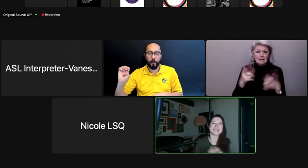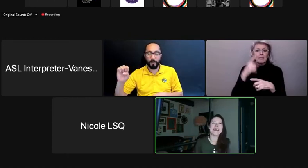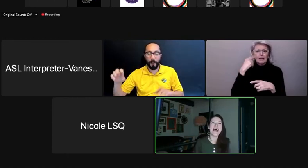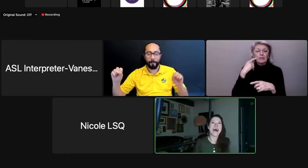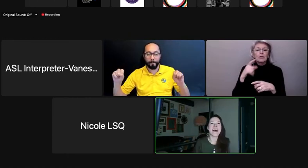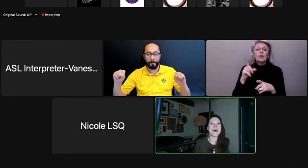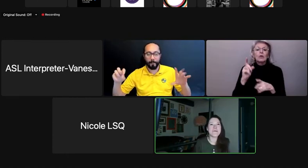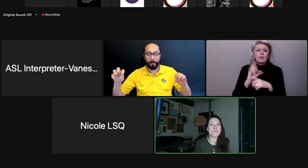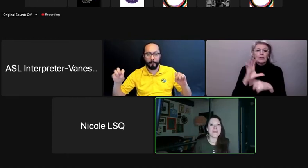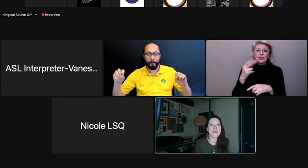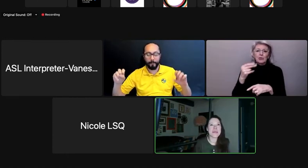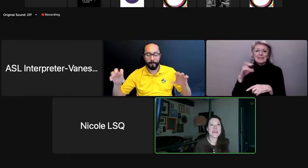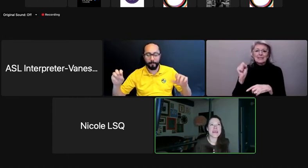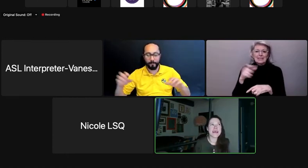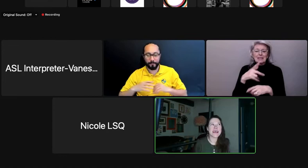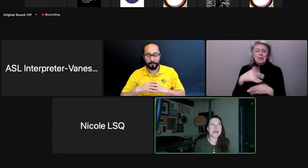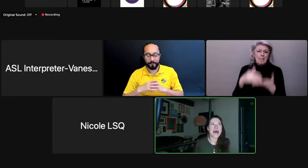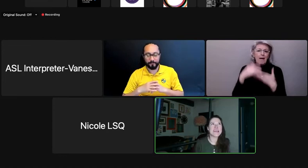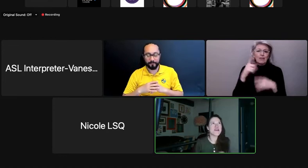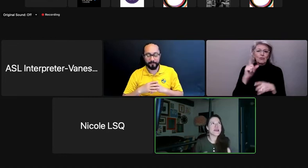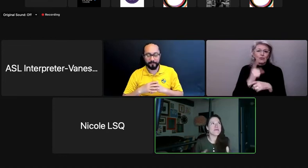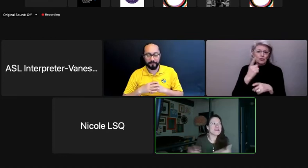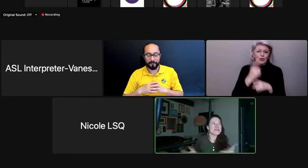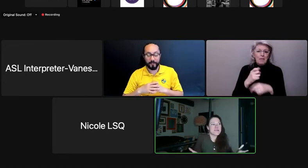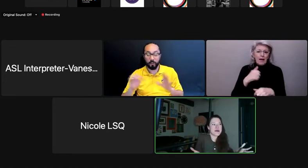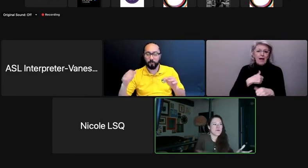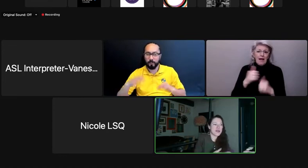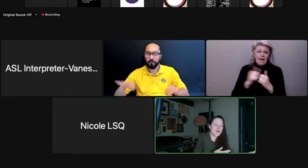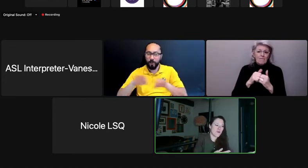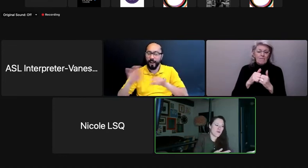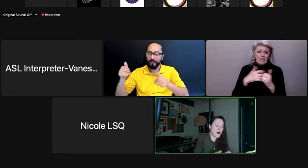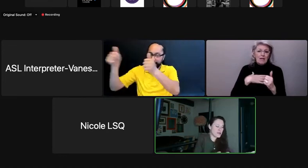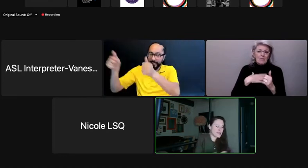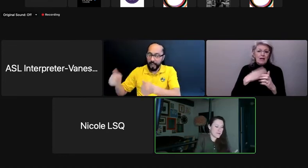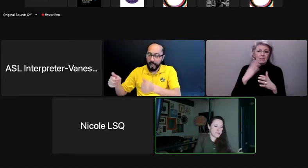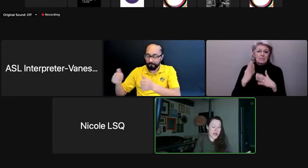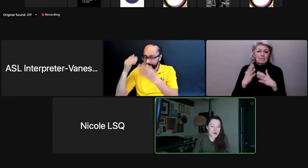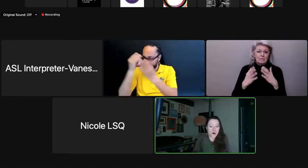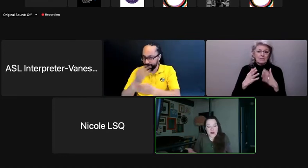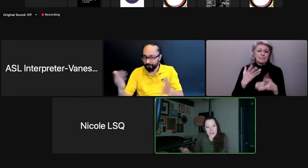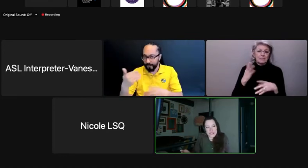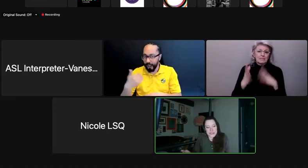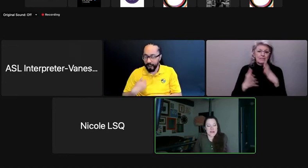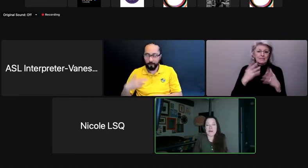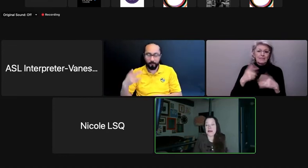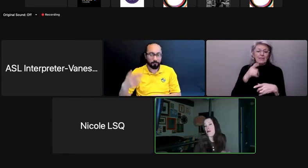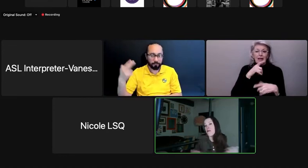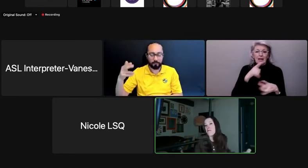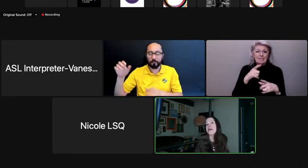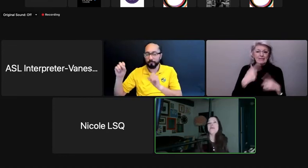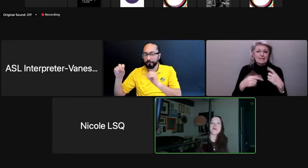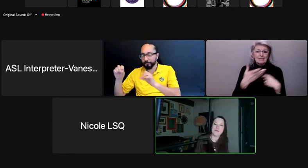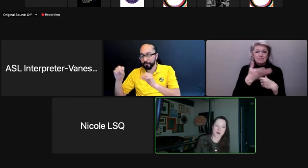qui m'aide avec justement mes propres gestes langages signes alors